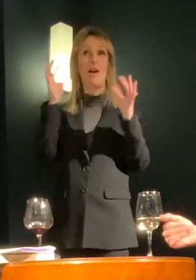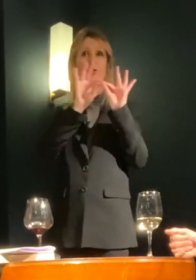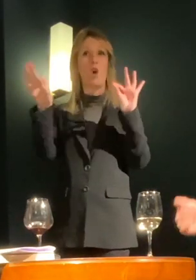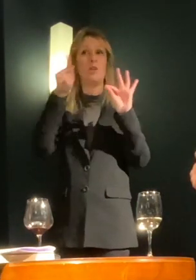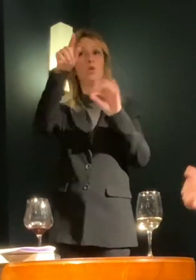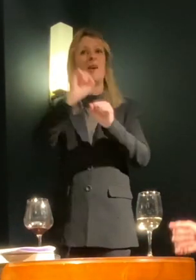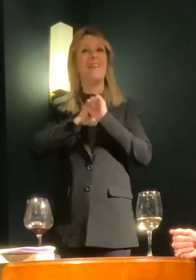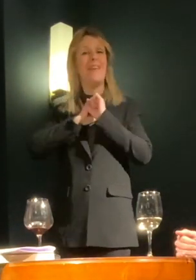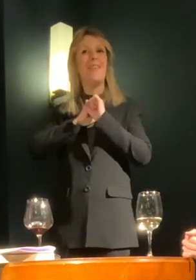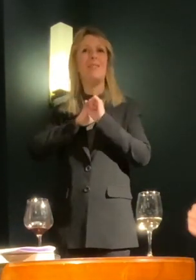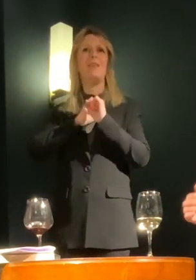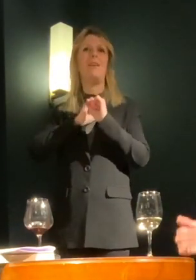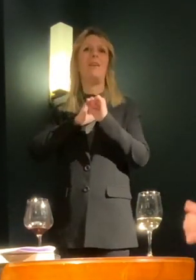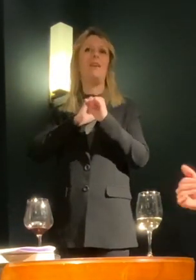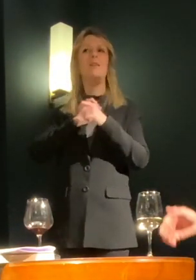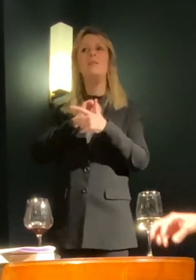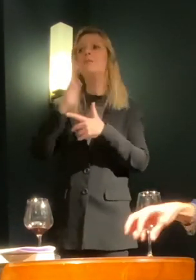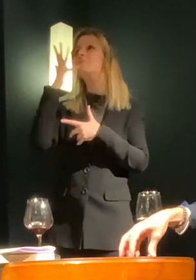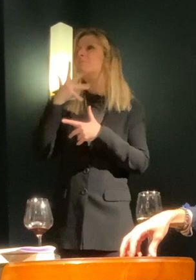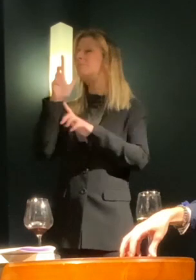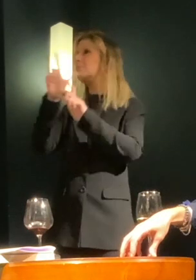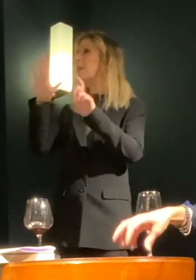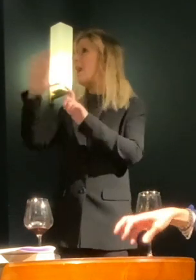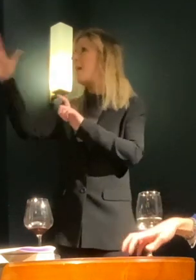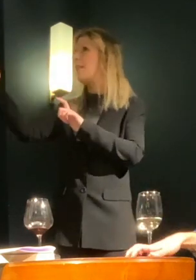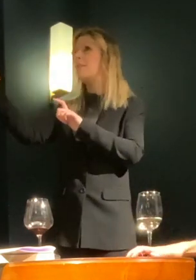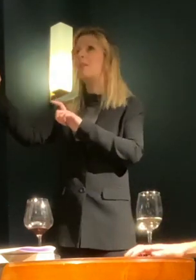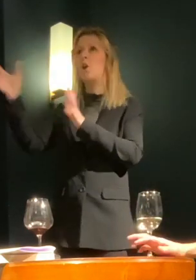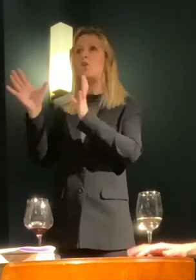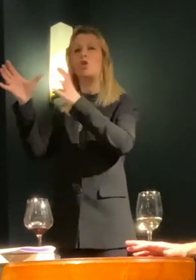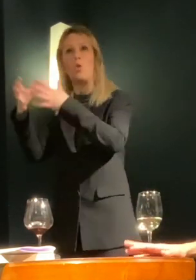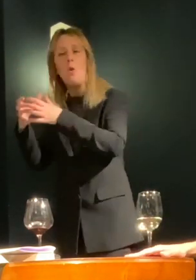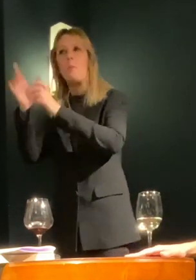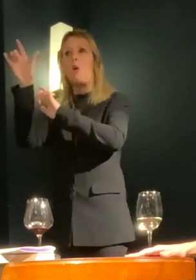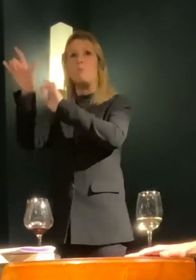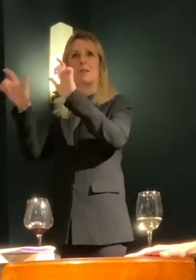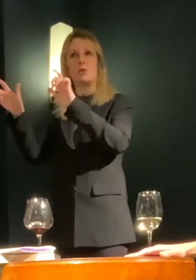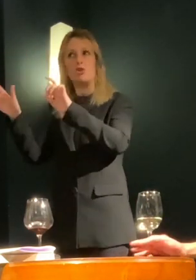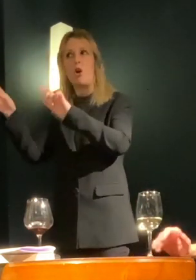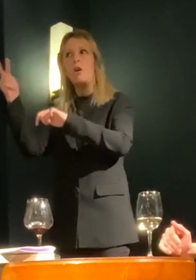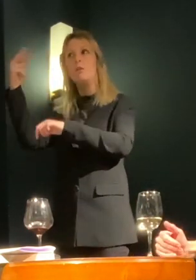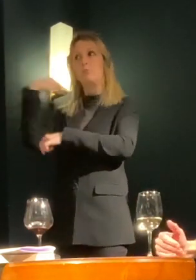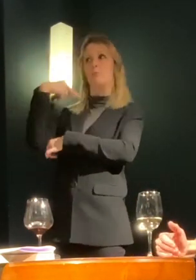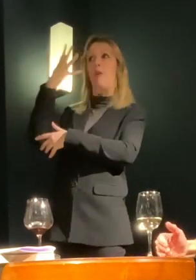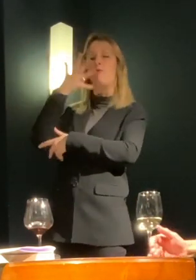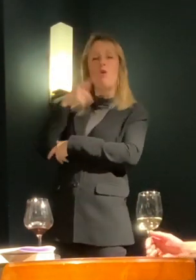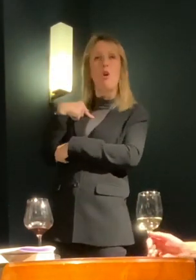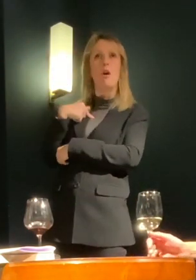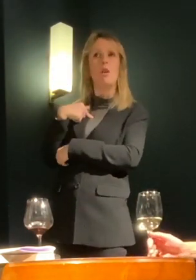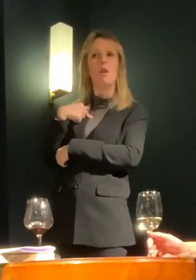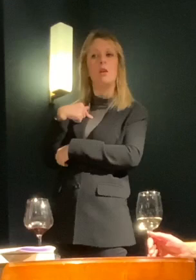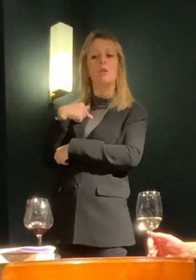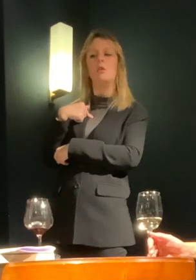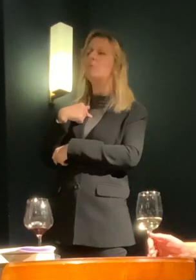dover corrispondere a delle aspettative sociali, che credi che un determinato gruppo, una determinata persona abbiano proiettato su di te, corrispondi a